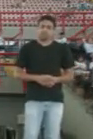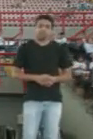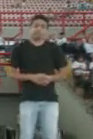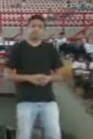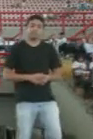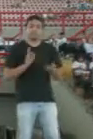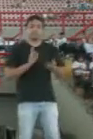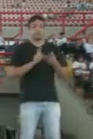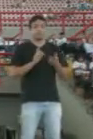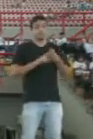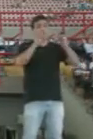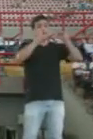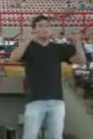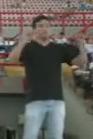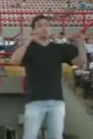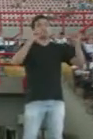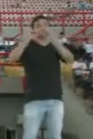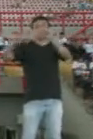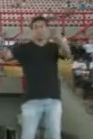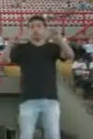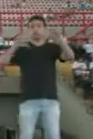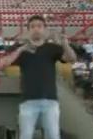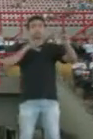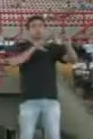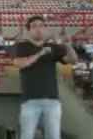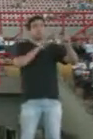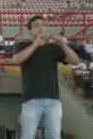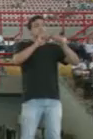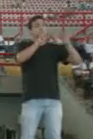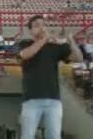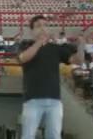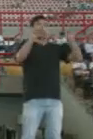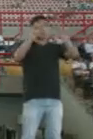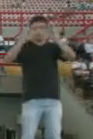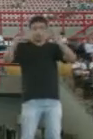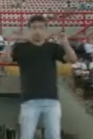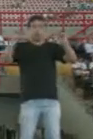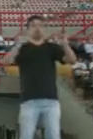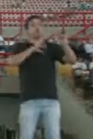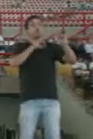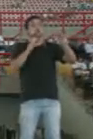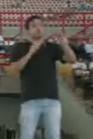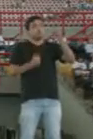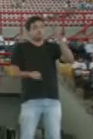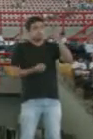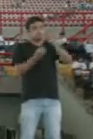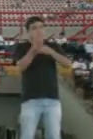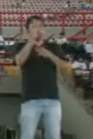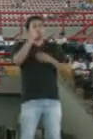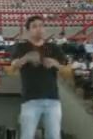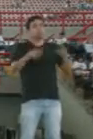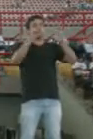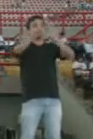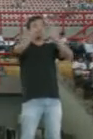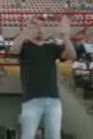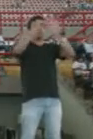Mas as frases também se apaixonam. E do amor bonito das frases surgiram logo os